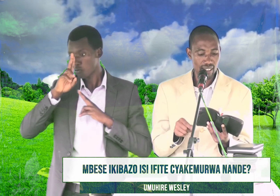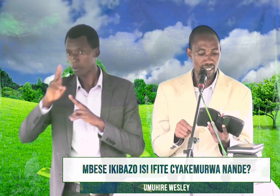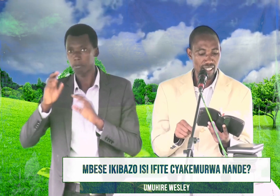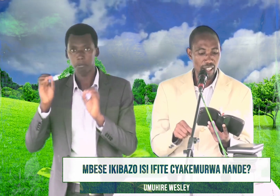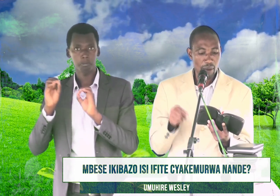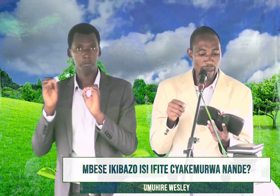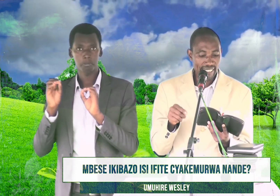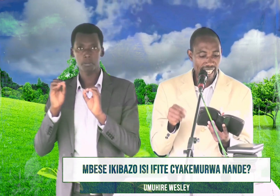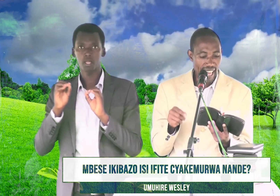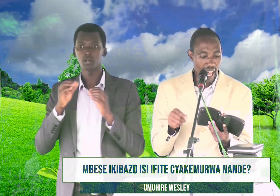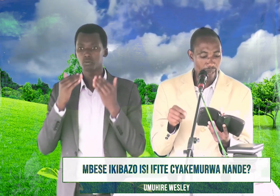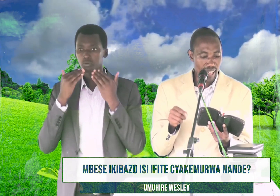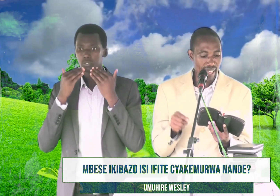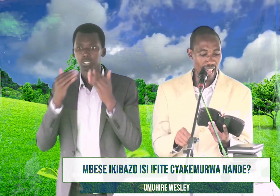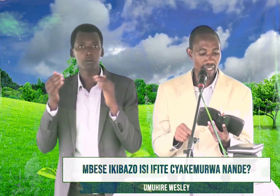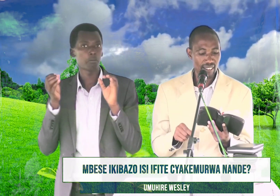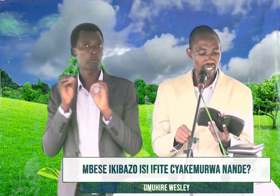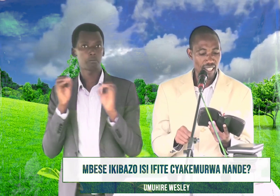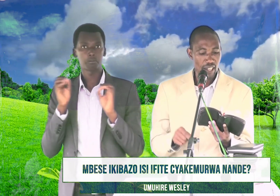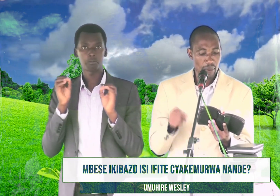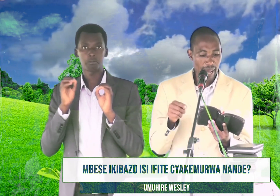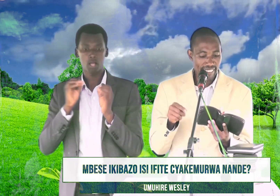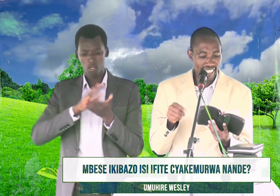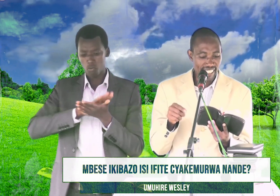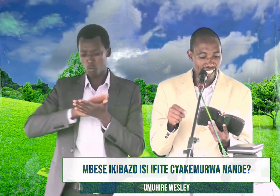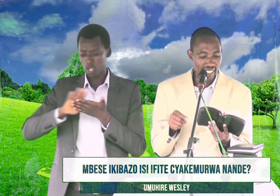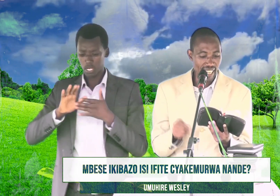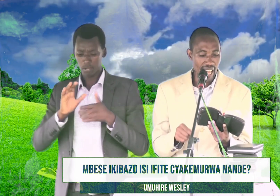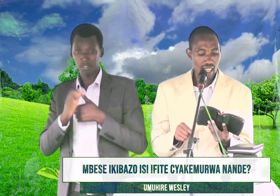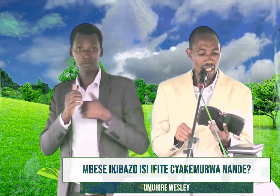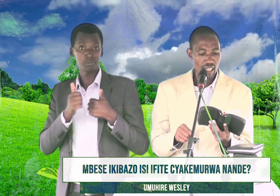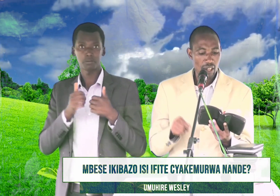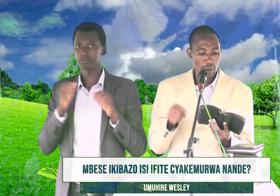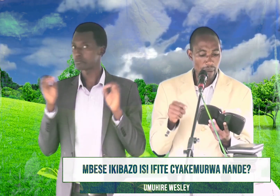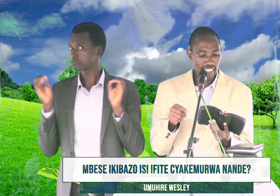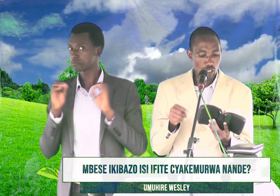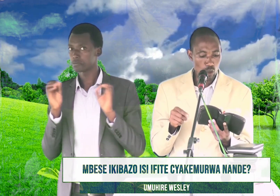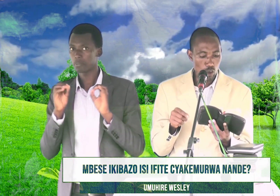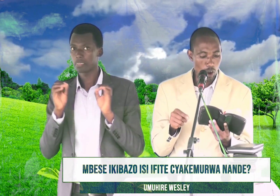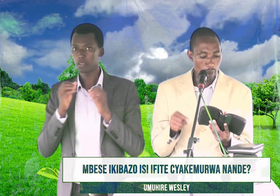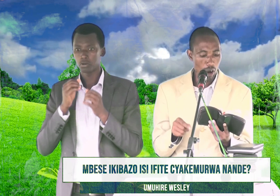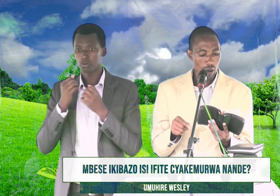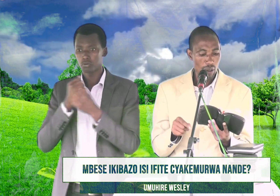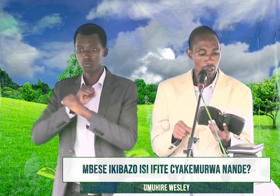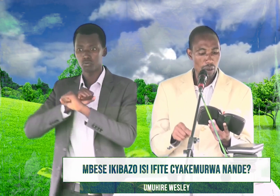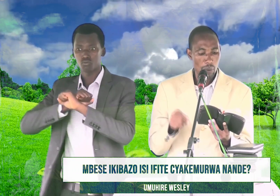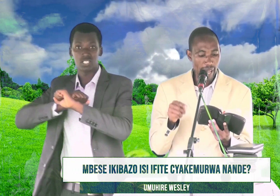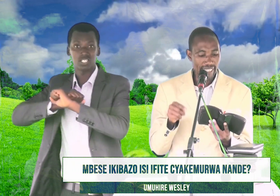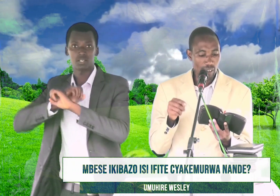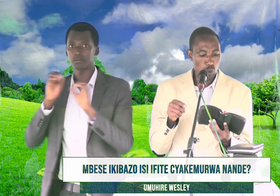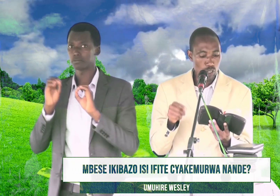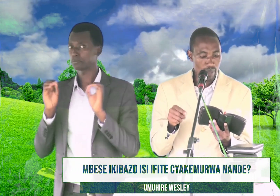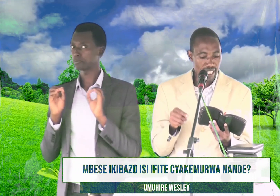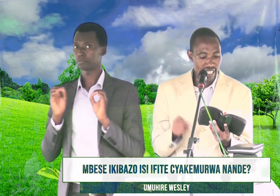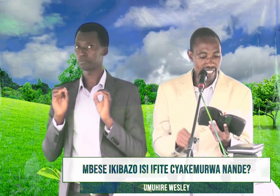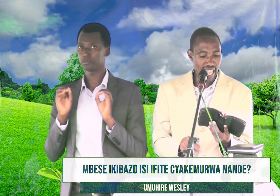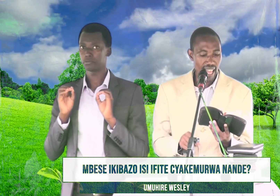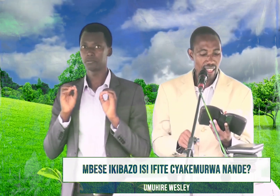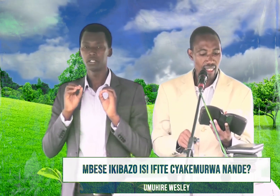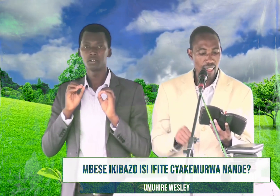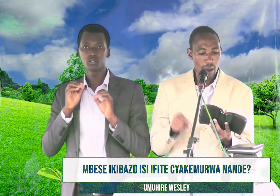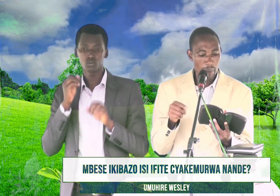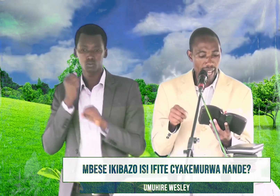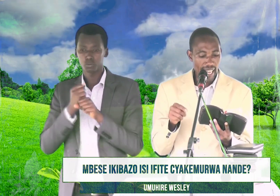indashima, batarabera, batirinda, bagira urugomo, badakunda